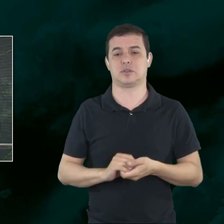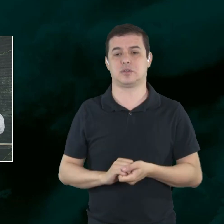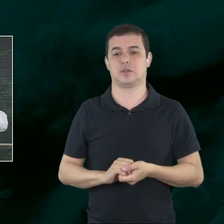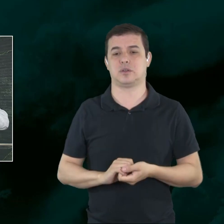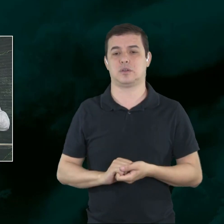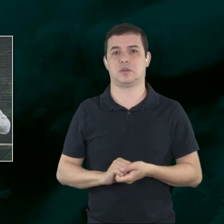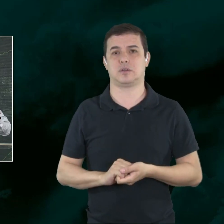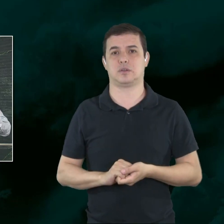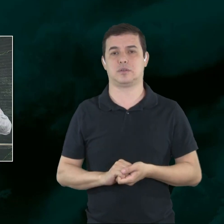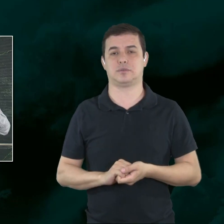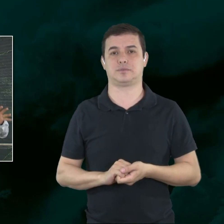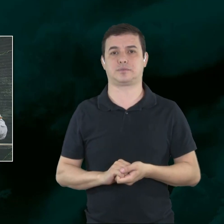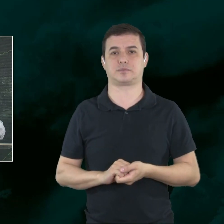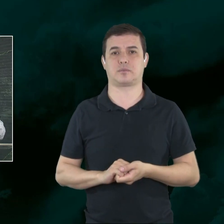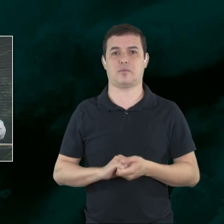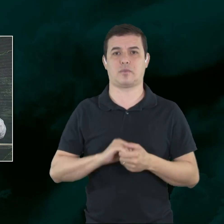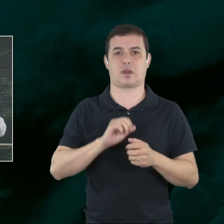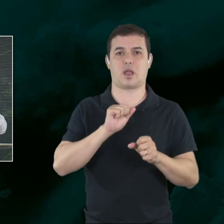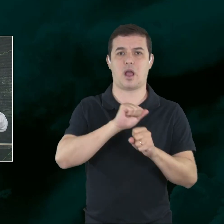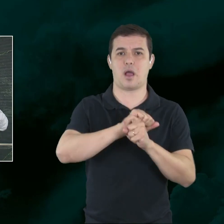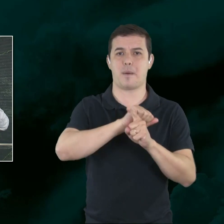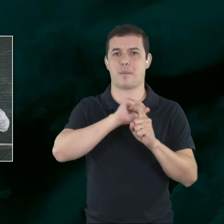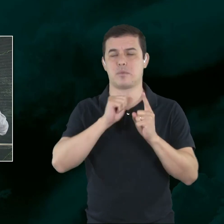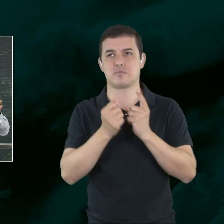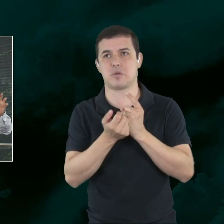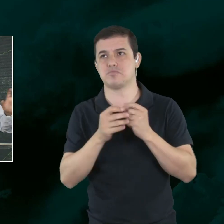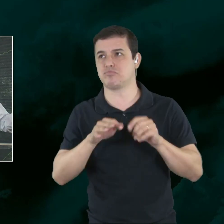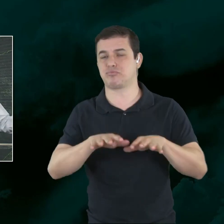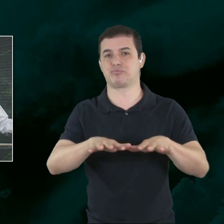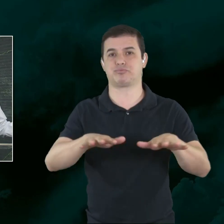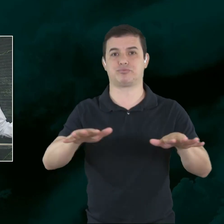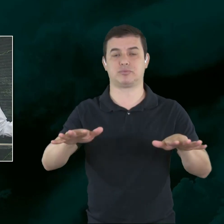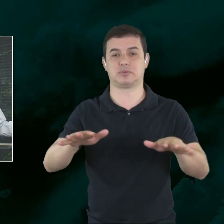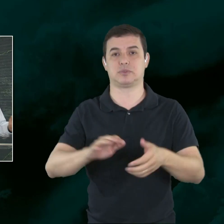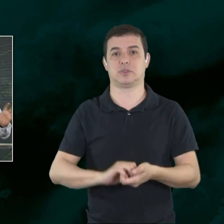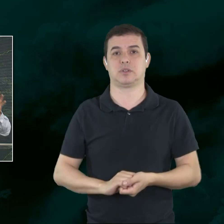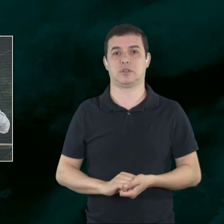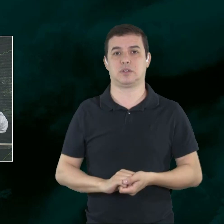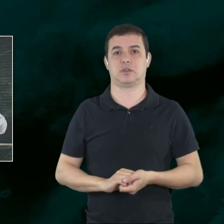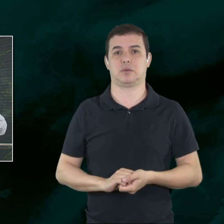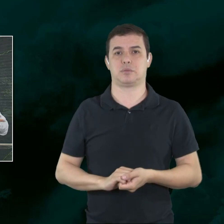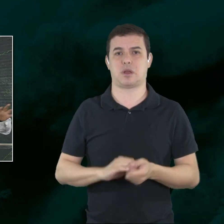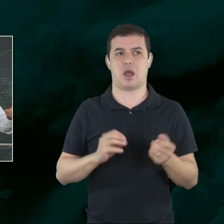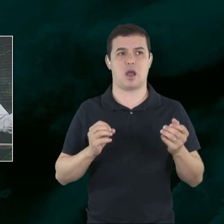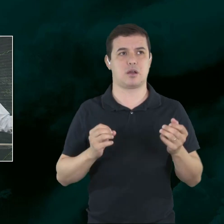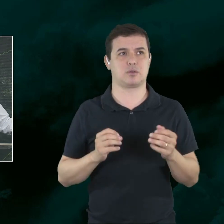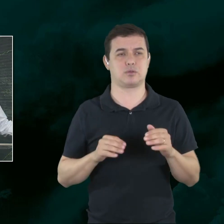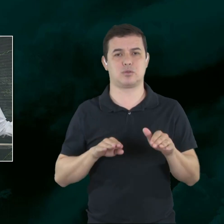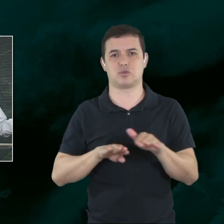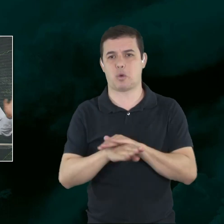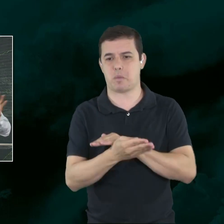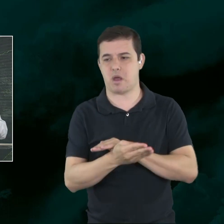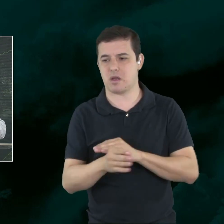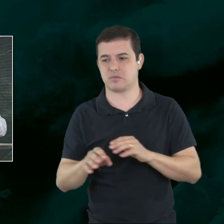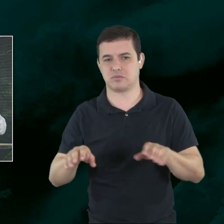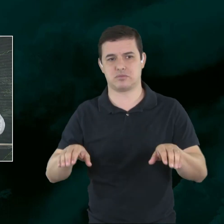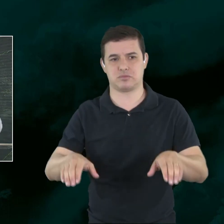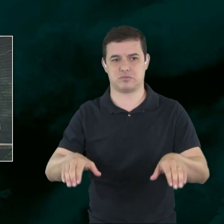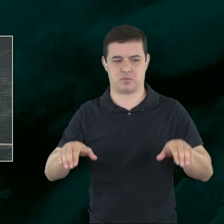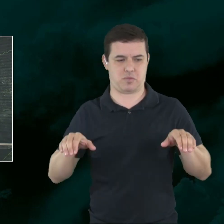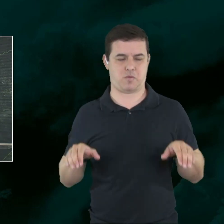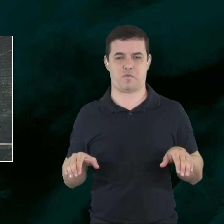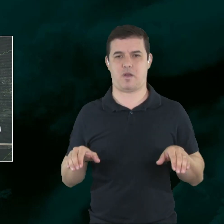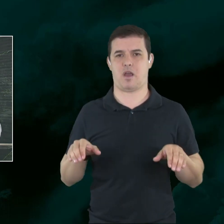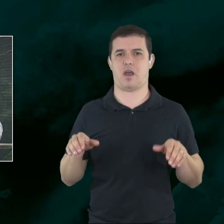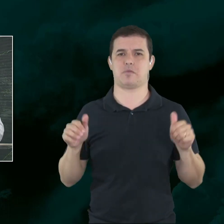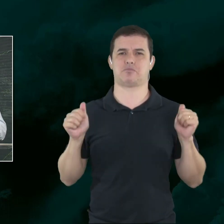disse, quando terminar a pandemia, queridos irmãos, não nos acostumemos com o nosso sofá. A igreja não é a igreja do sofá. Nós precisamos